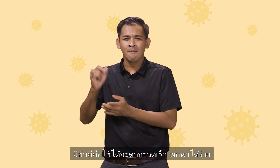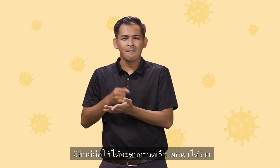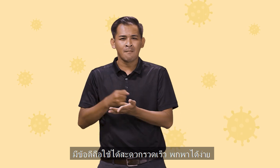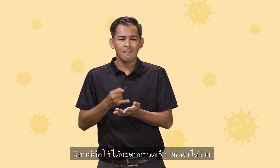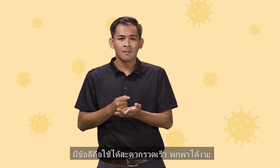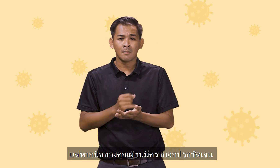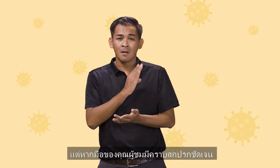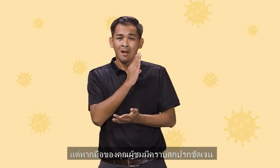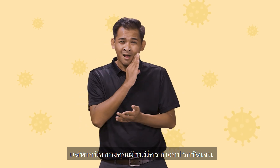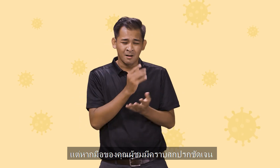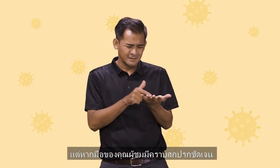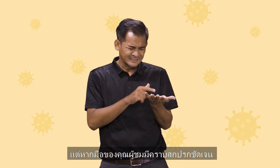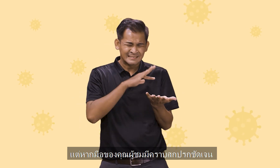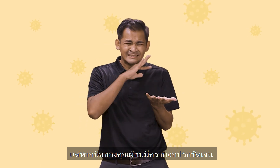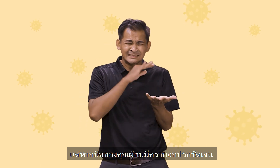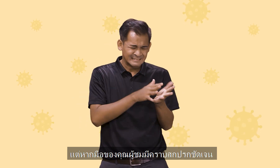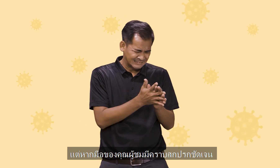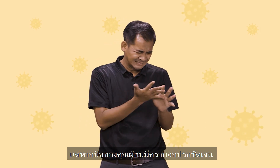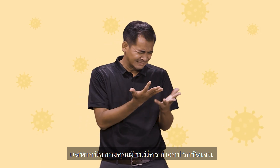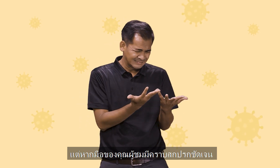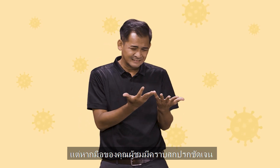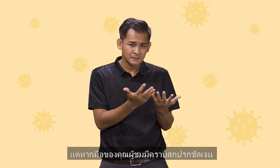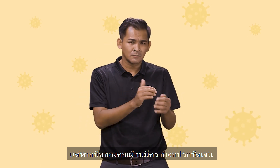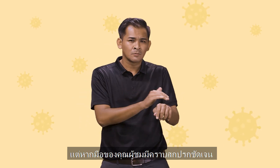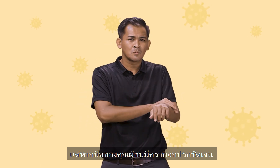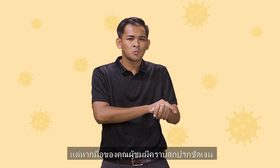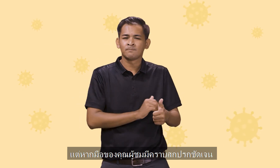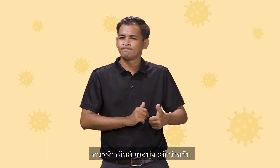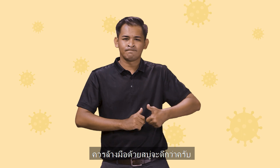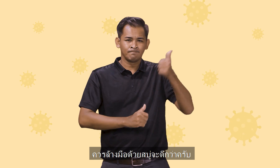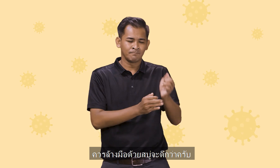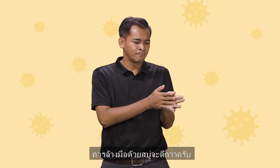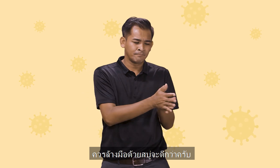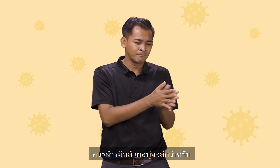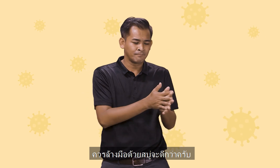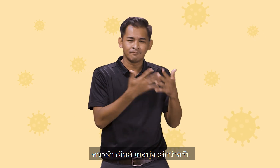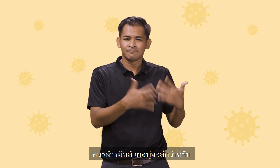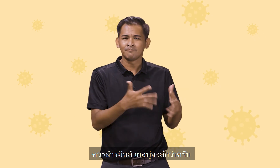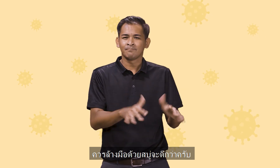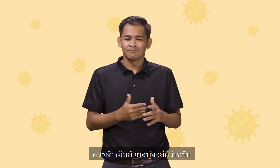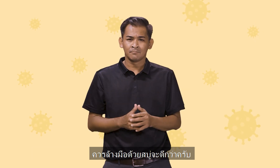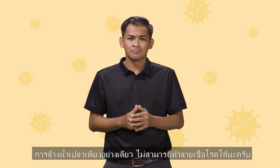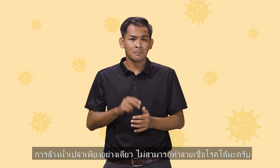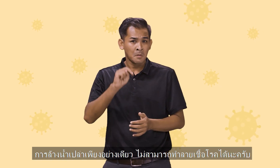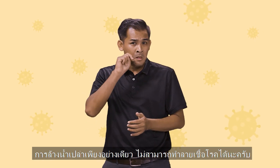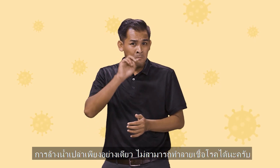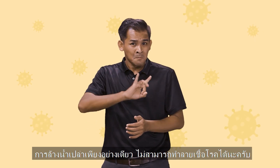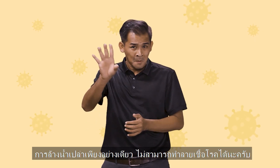ายแต่หากมือของคุณผู้ชมมีคราบสกปรกชัดเจนควรล้างมือด้วยสบู่จะดีกว่าครับการล้างน้ำเปล่าเพียงอย่